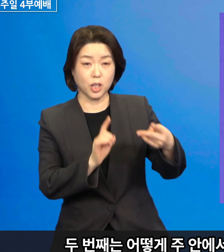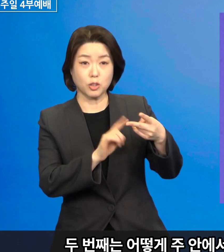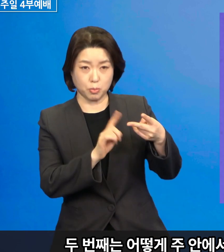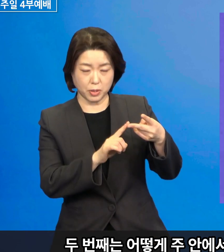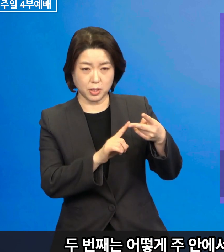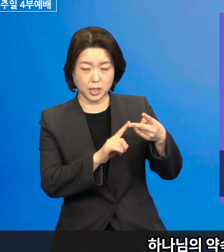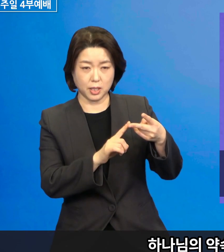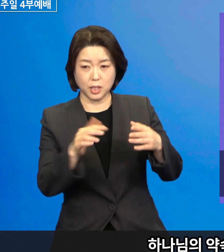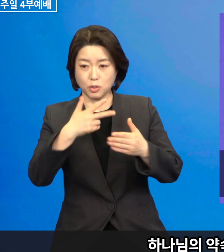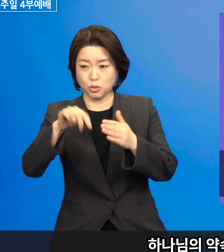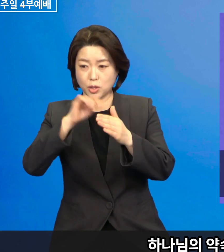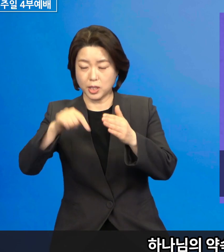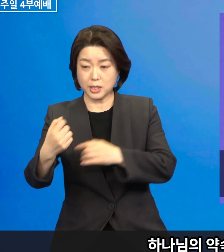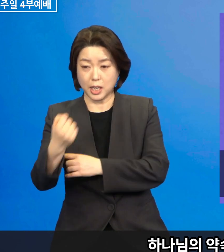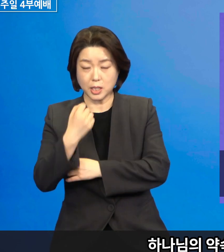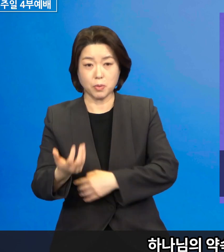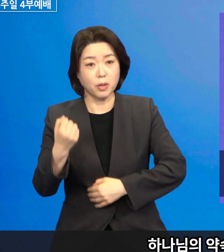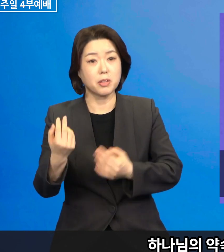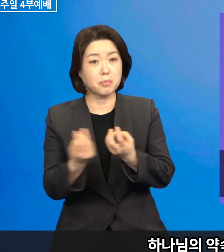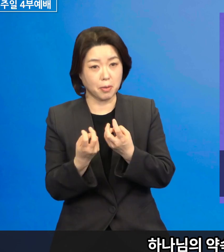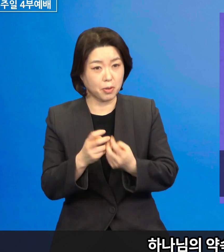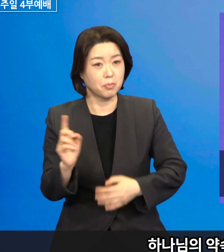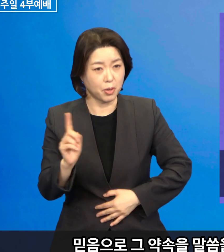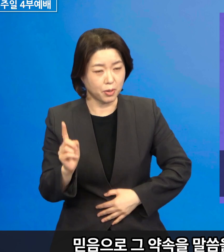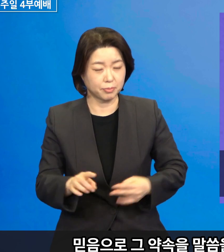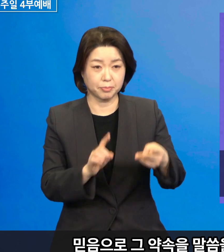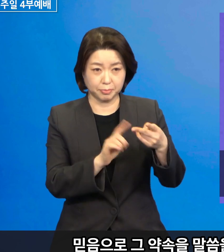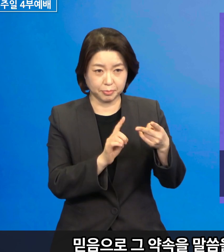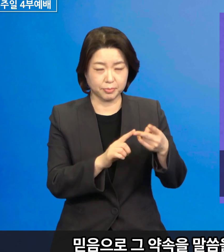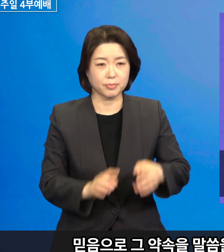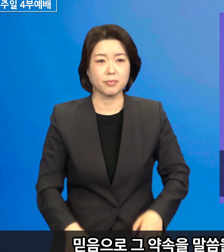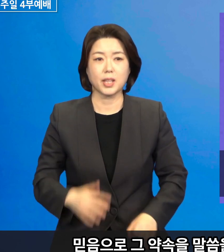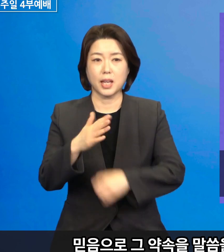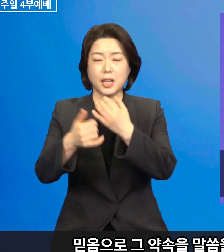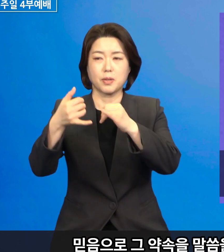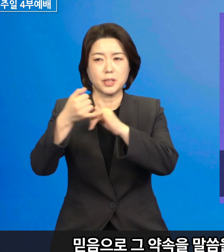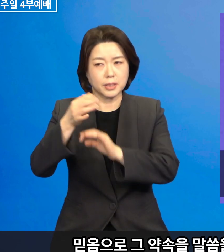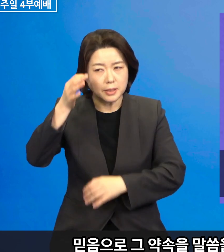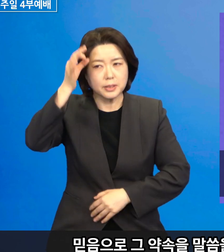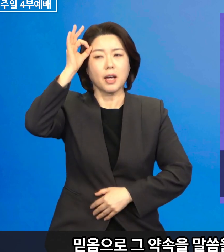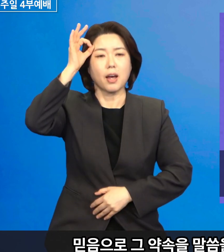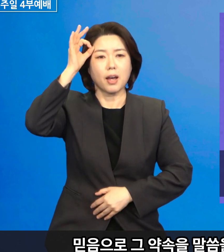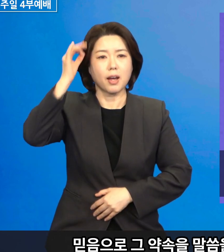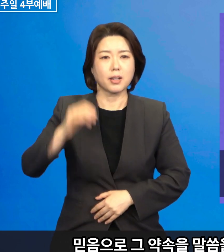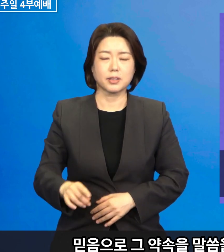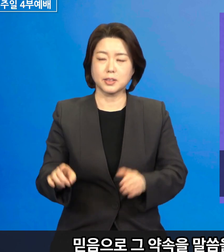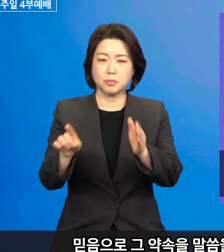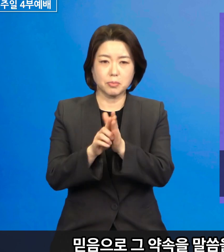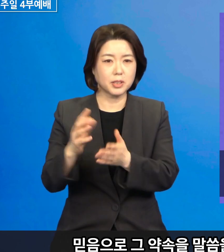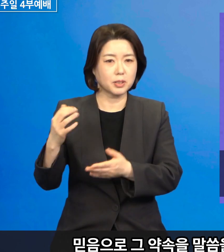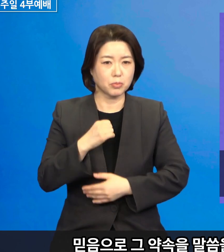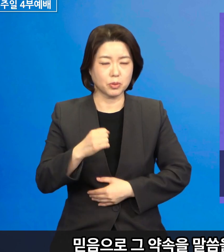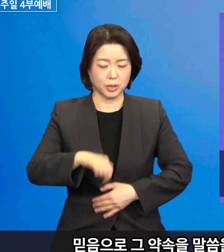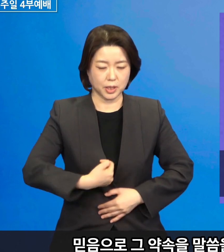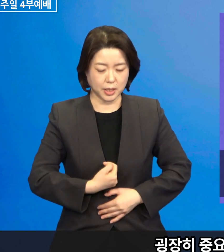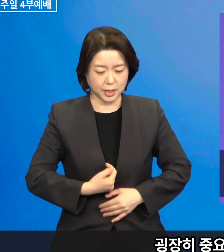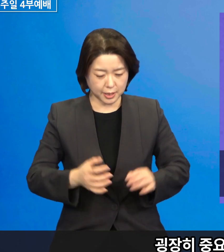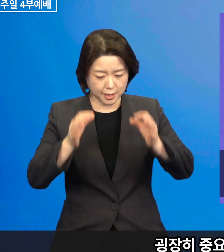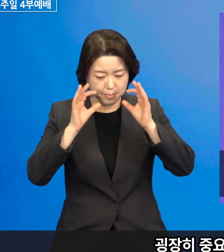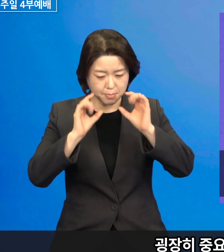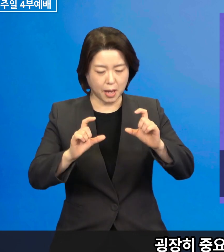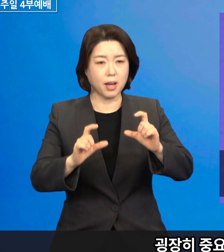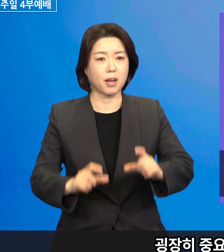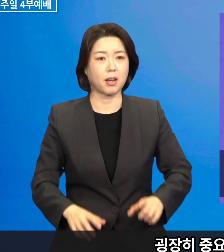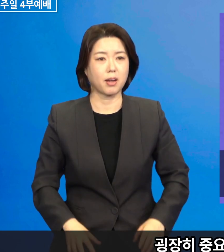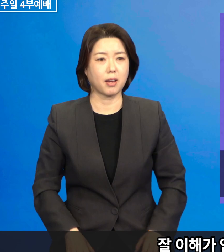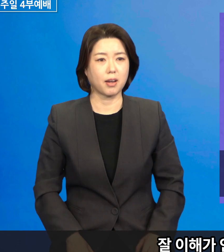가는가? 하나님이 약속을 상기시키고 믿음으로 그 약속을, 말씀을 자신에게 선포하는 겁니다. 이거 굉장히